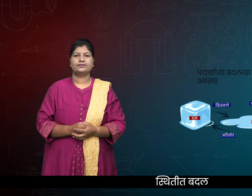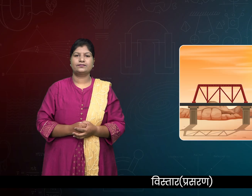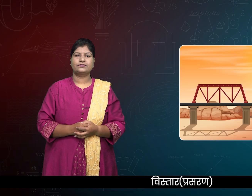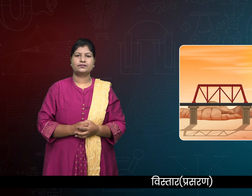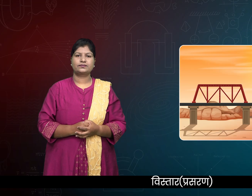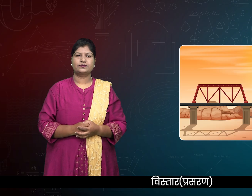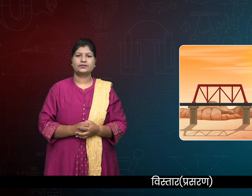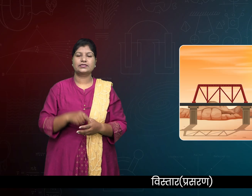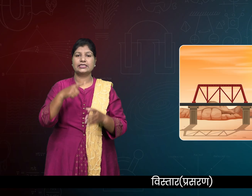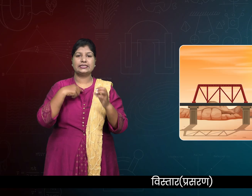विस्तार प्रसरण.